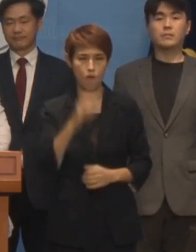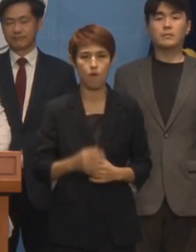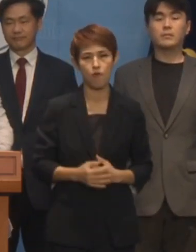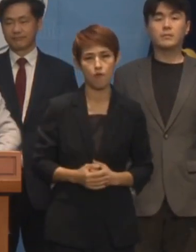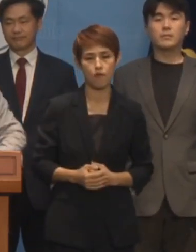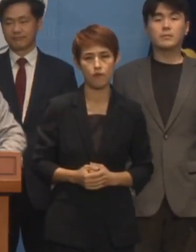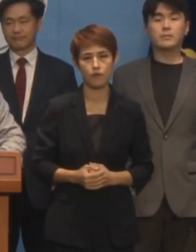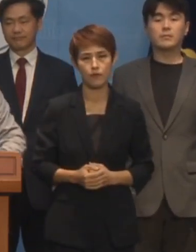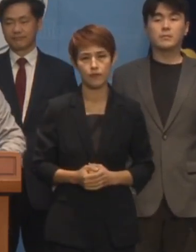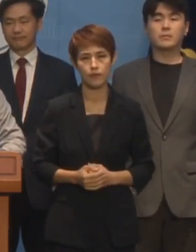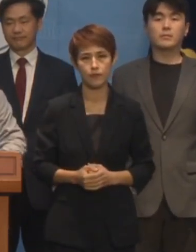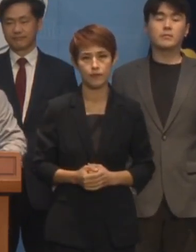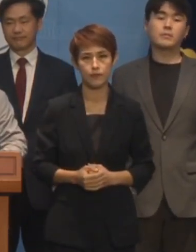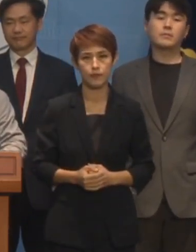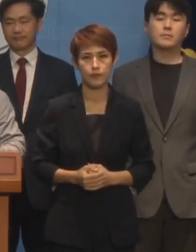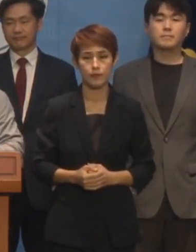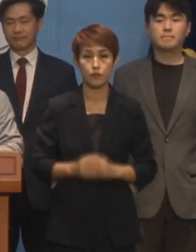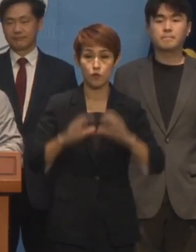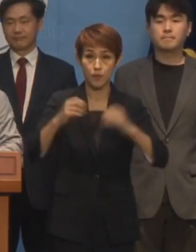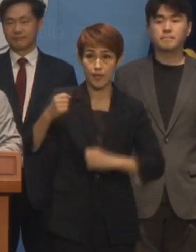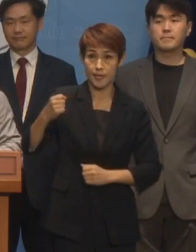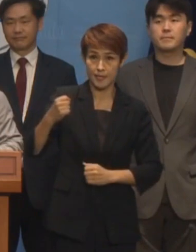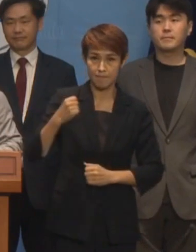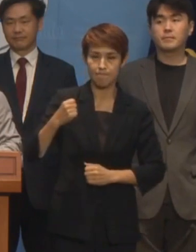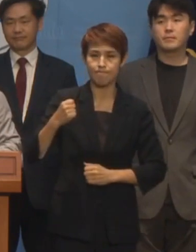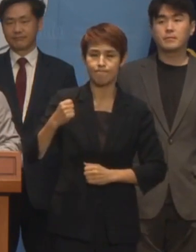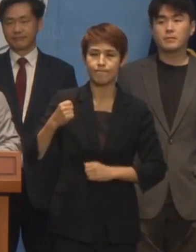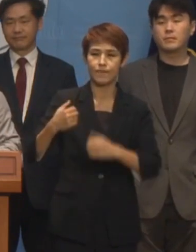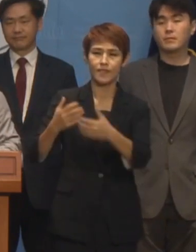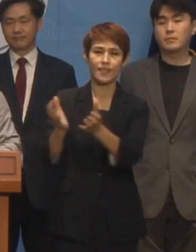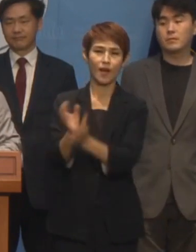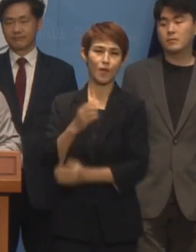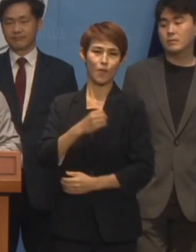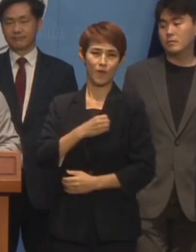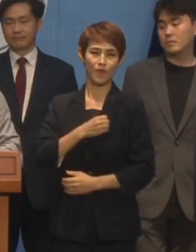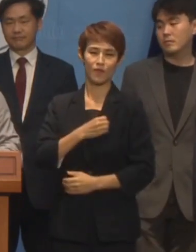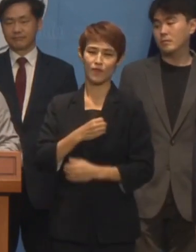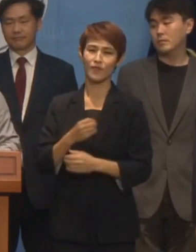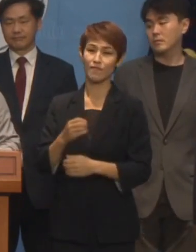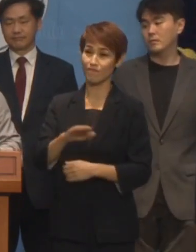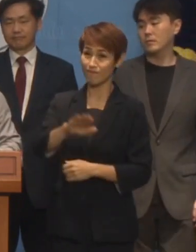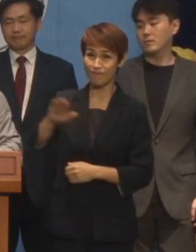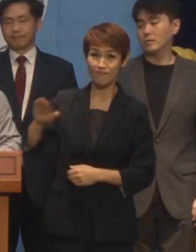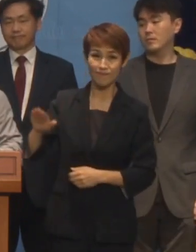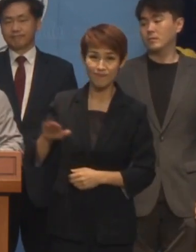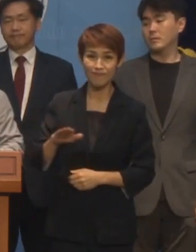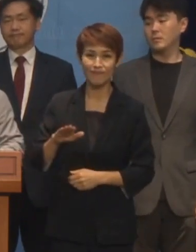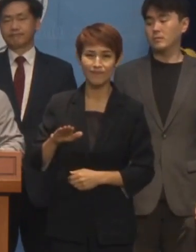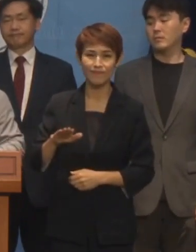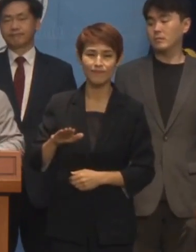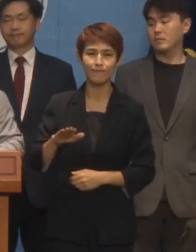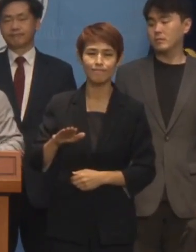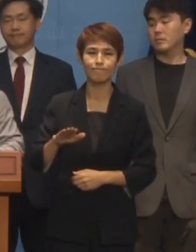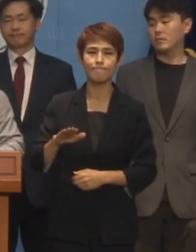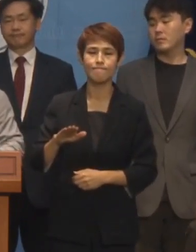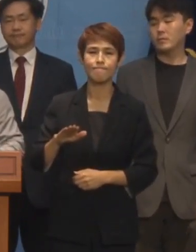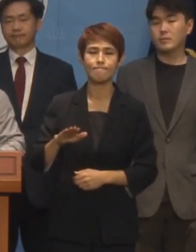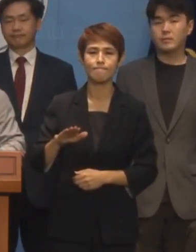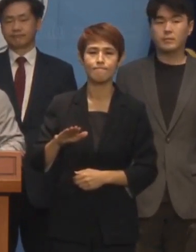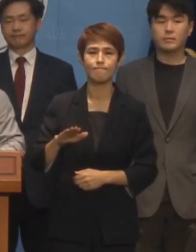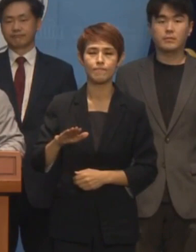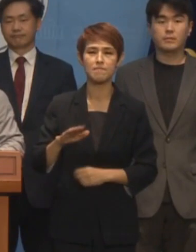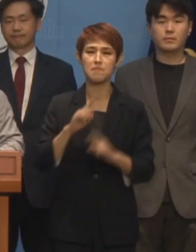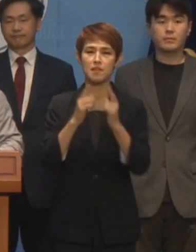맞춰가지고 국민의힘 열성 당원들, 당협위원장을 비롯한 열성 당원들의 입장 발표를